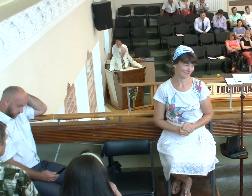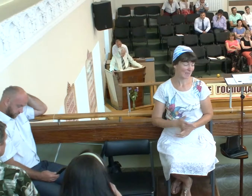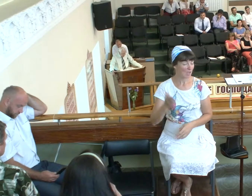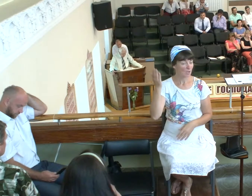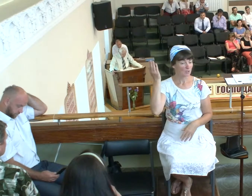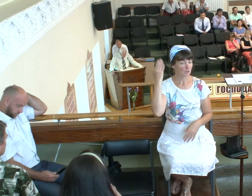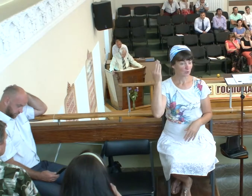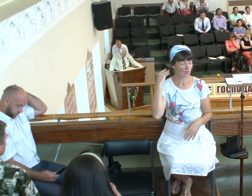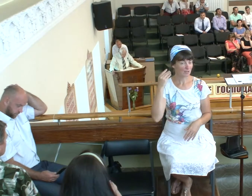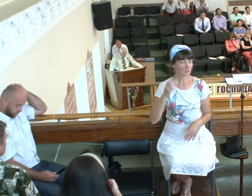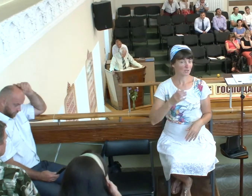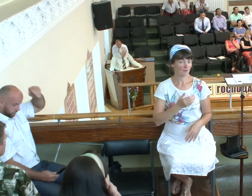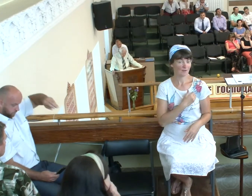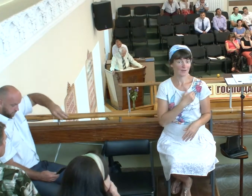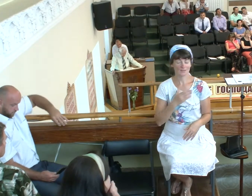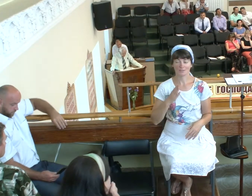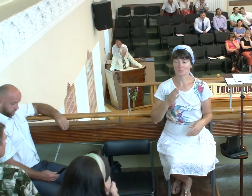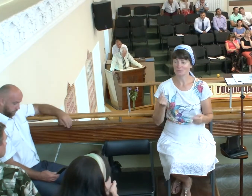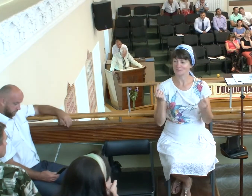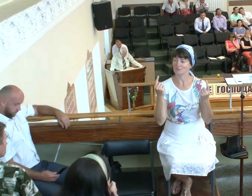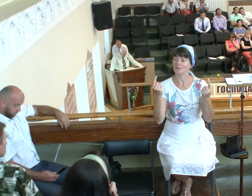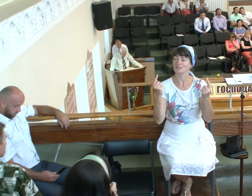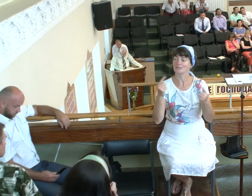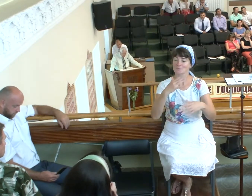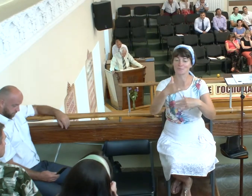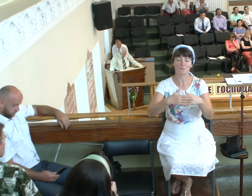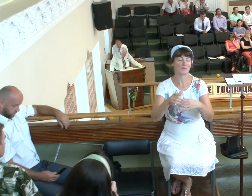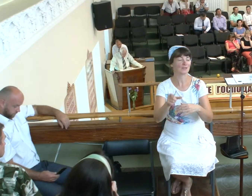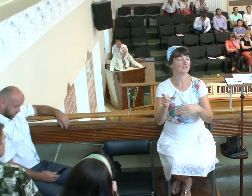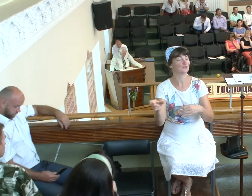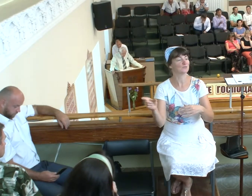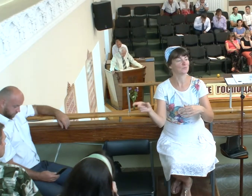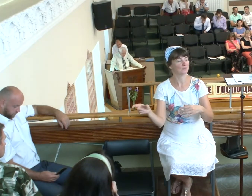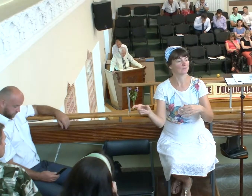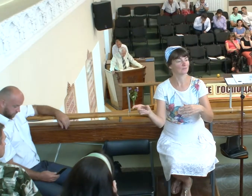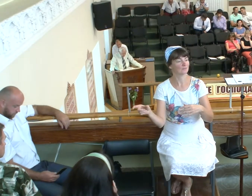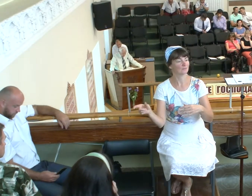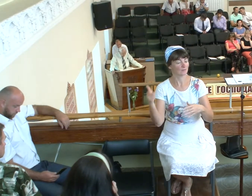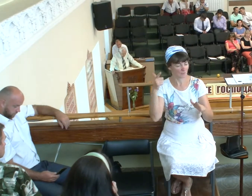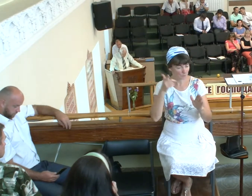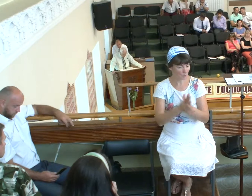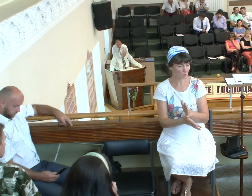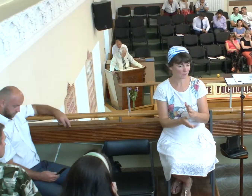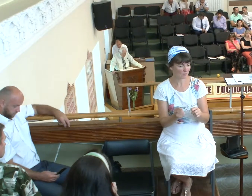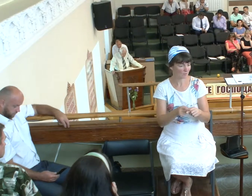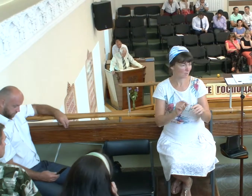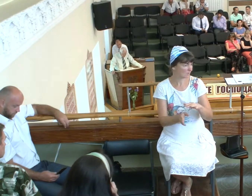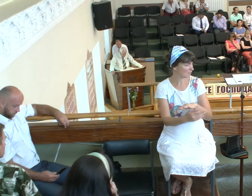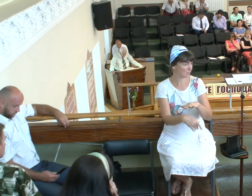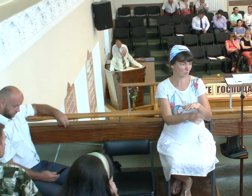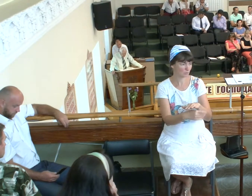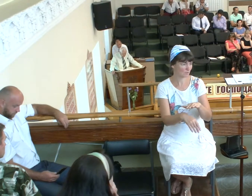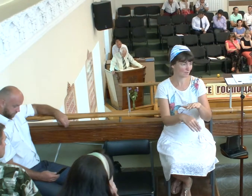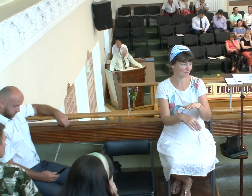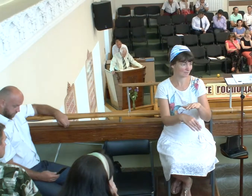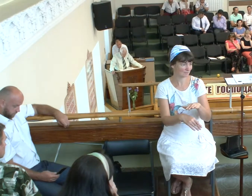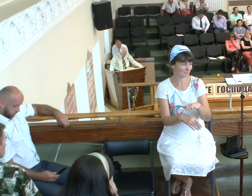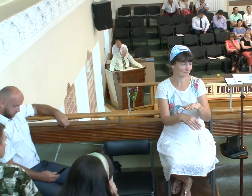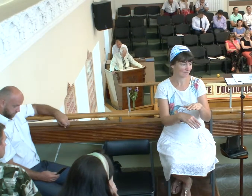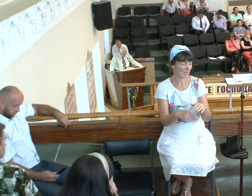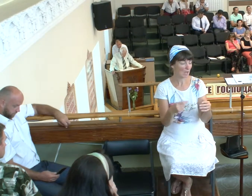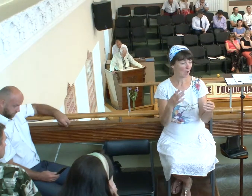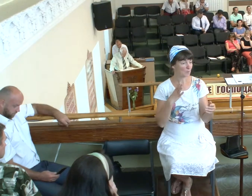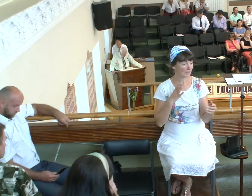Христа я почел щитою. Да и все почитаю щитою ради превосходства познания